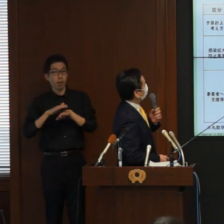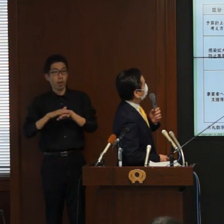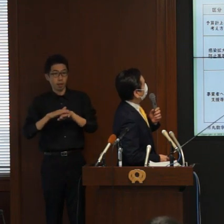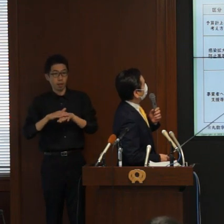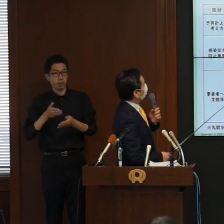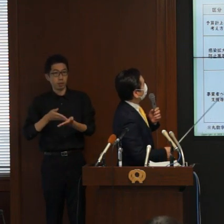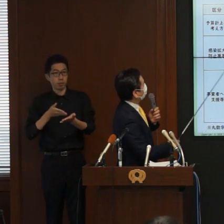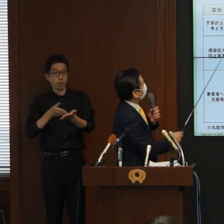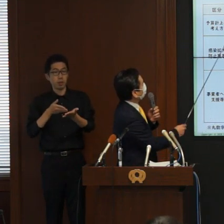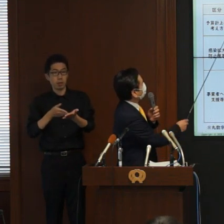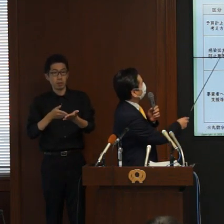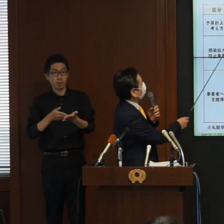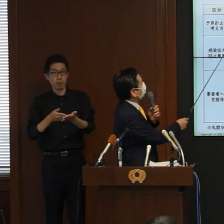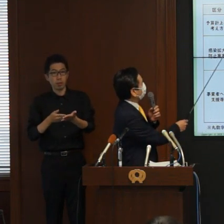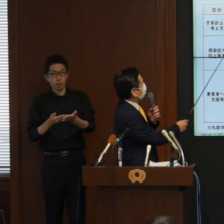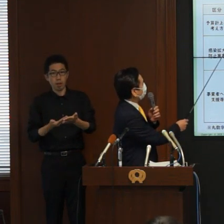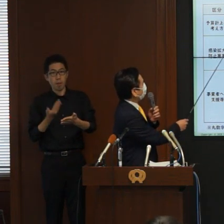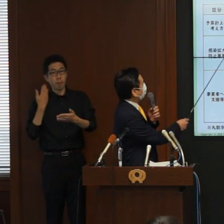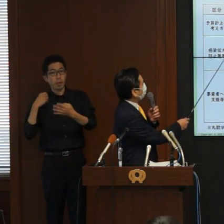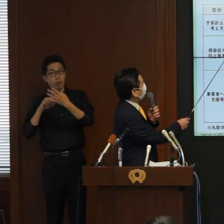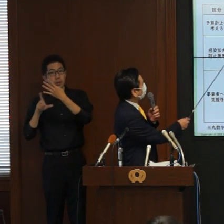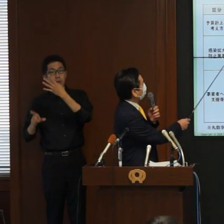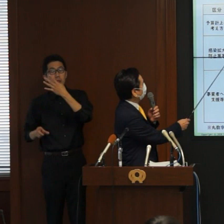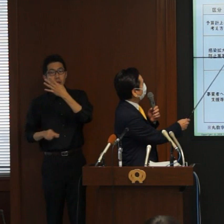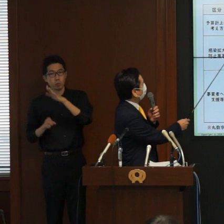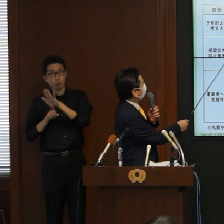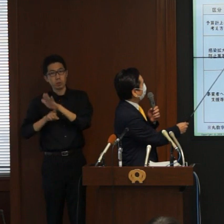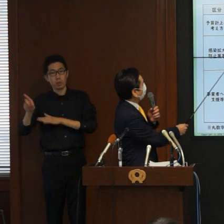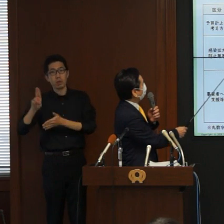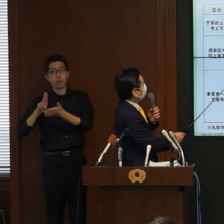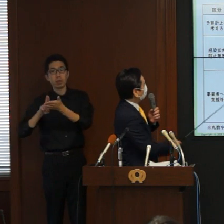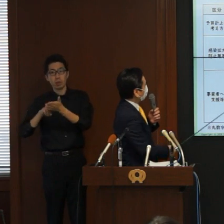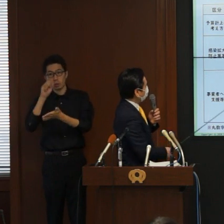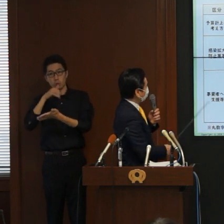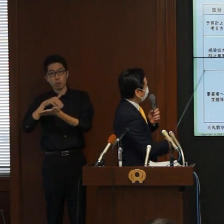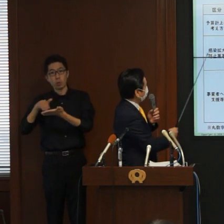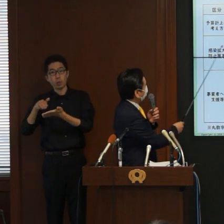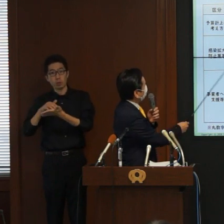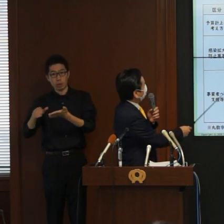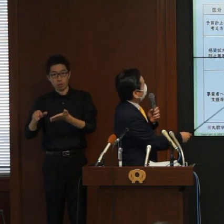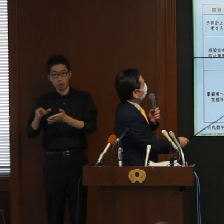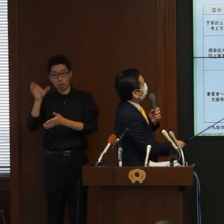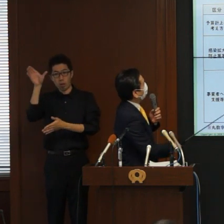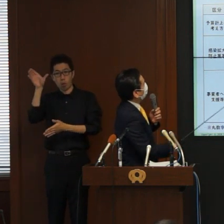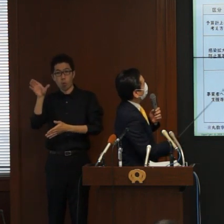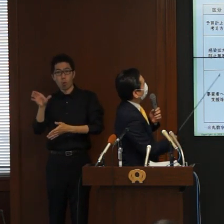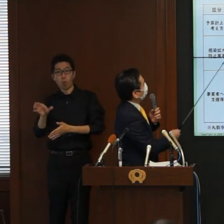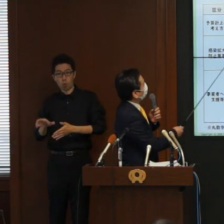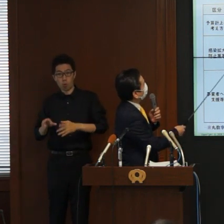が、4月の先決させていただいた予算がここにあります。